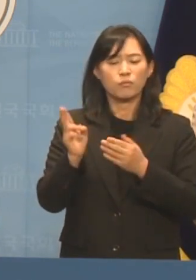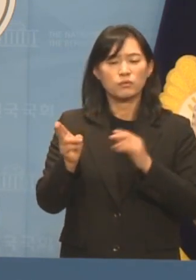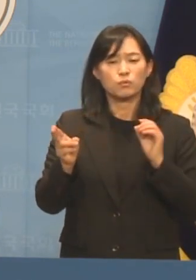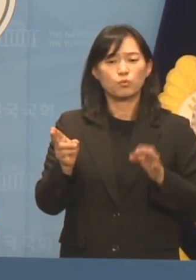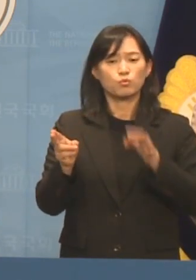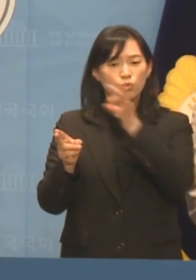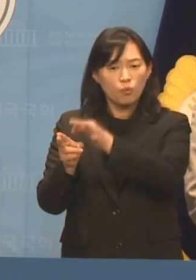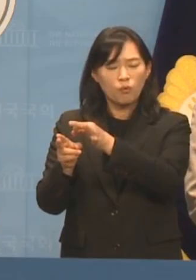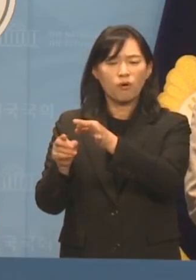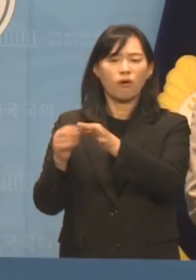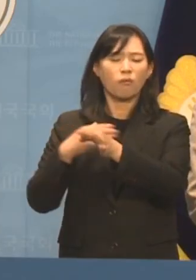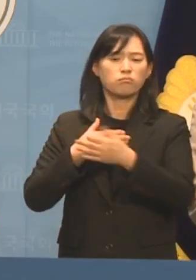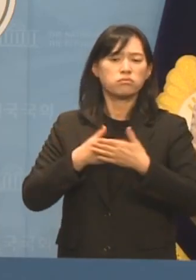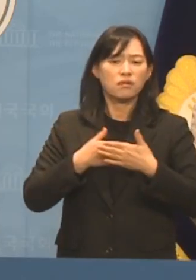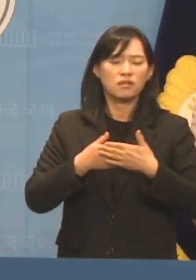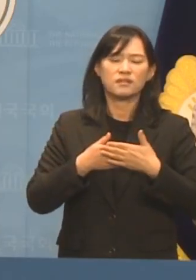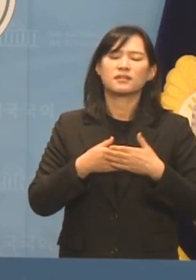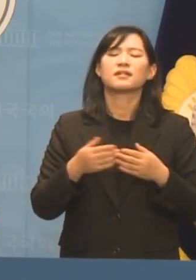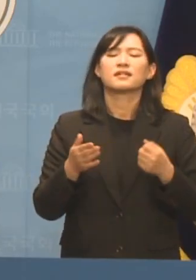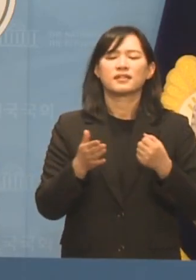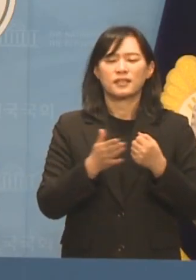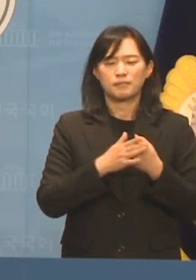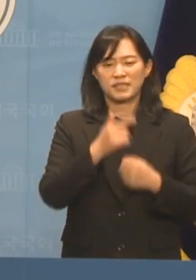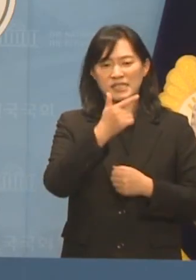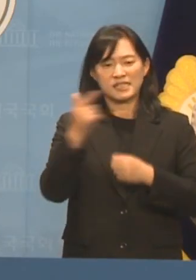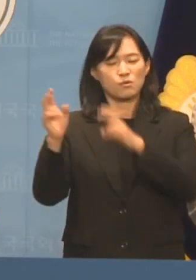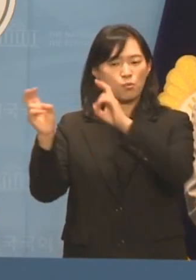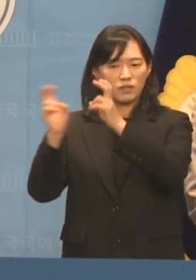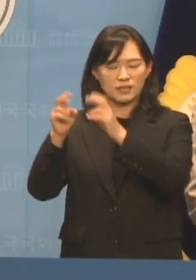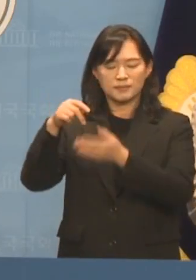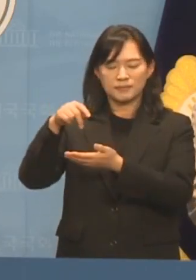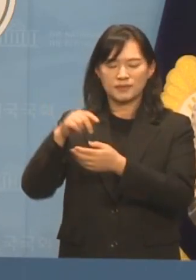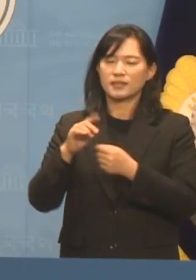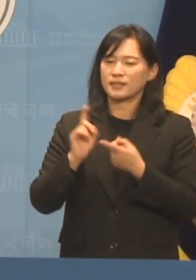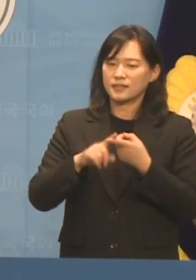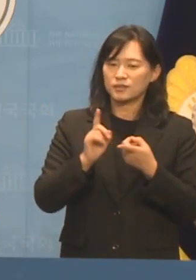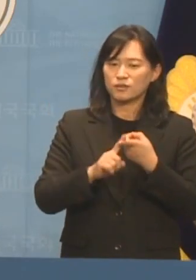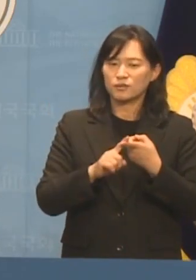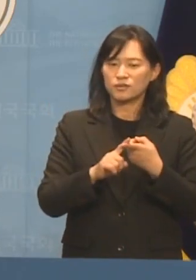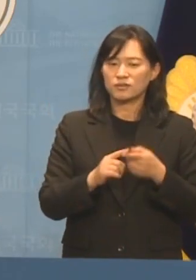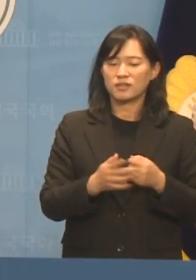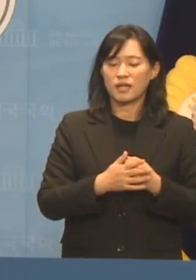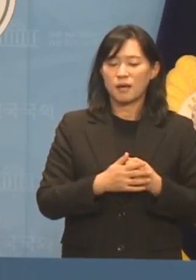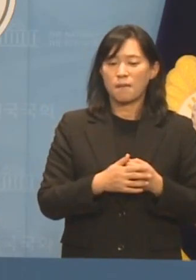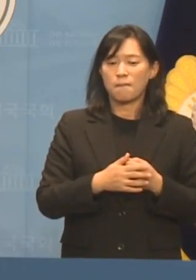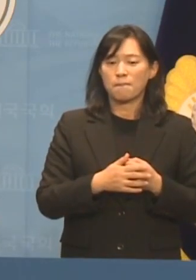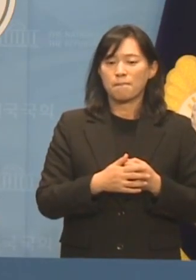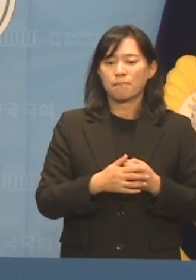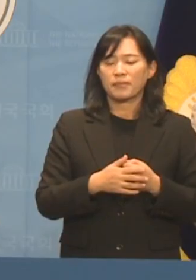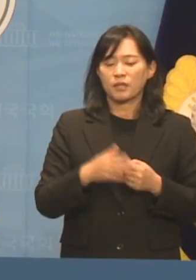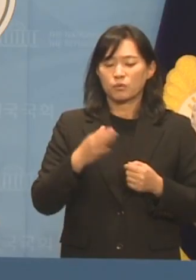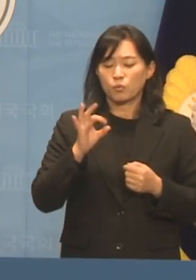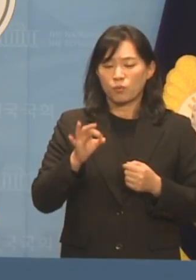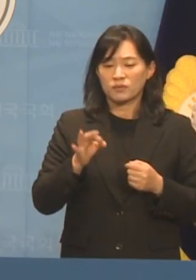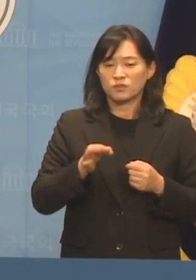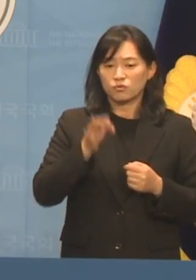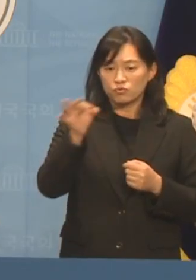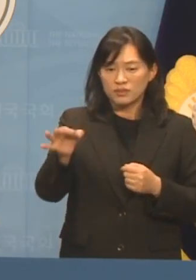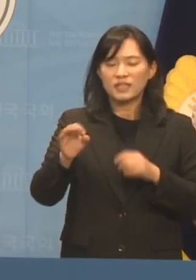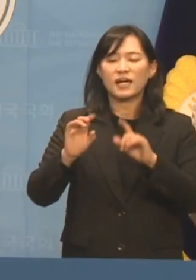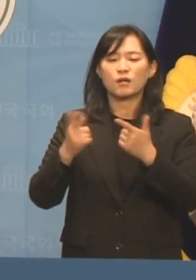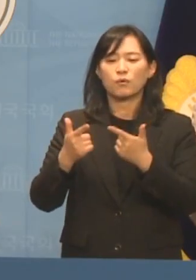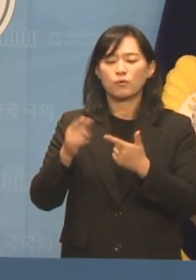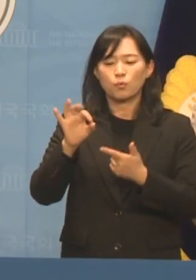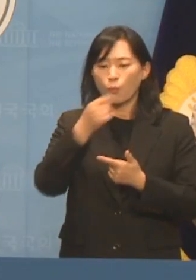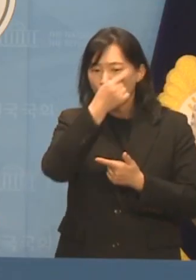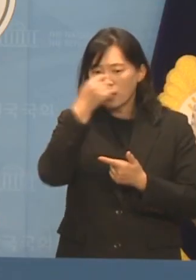상황들인데 이런 점을 감안을 해서 대기업들에 대해서는 그 매출 대금을 입금시키지 않고 매출 대금을